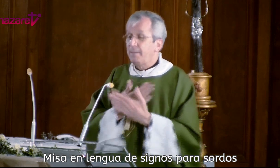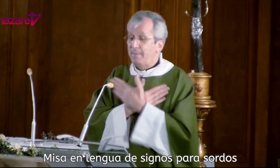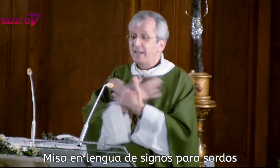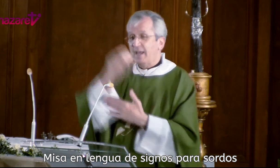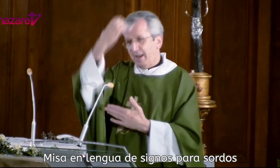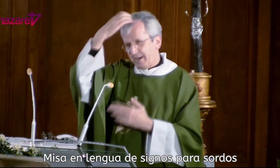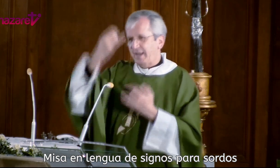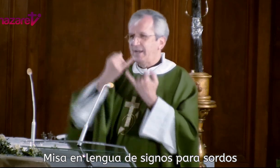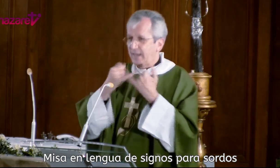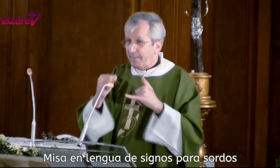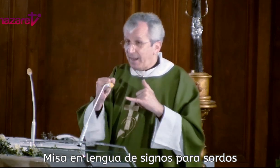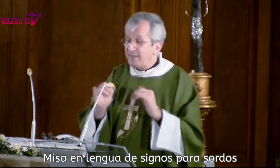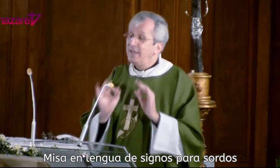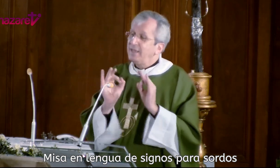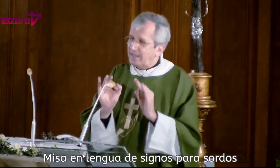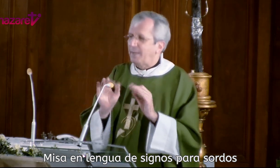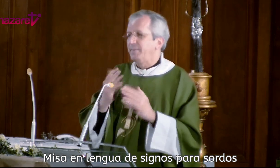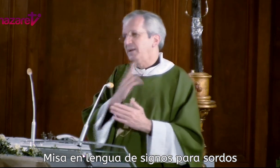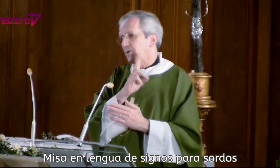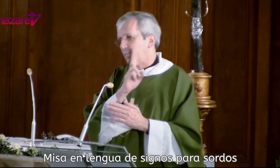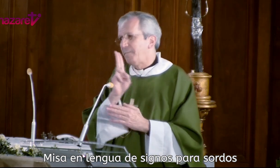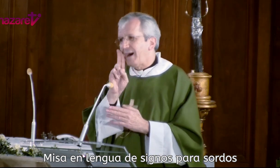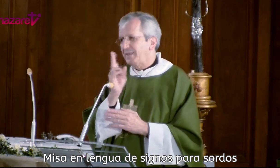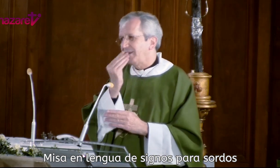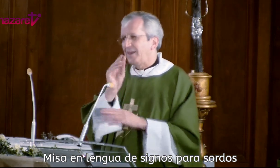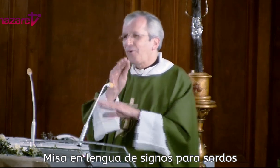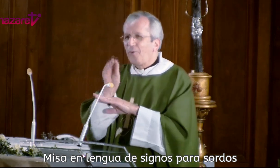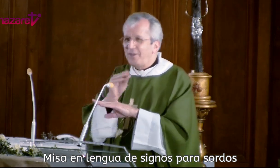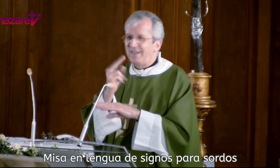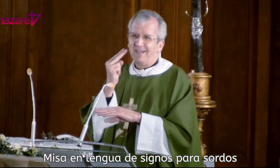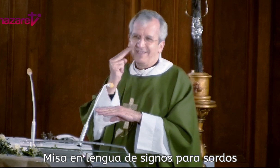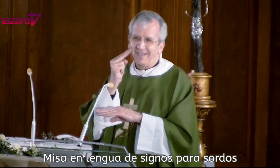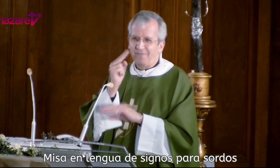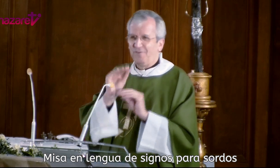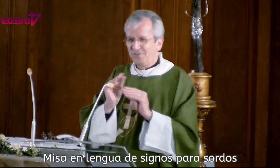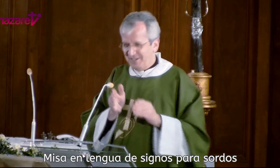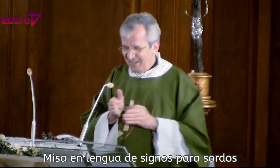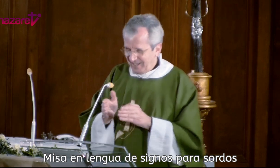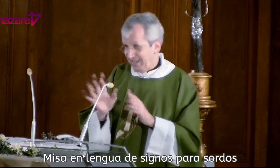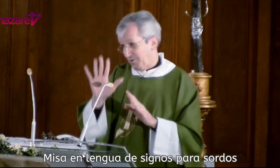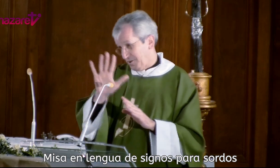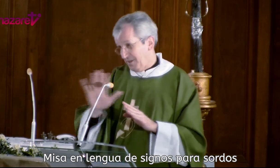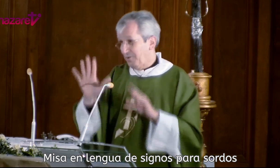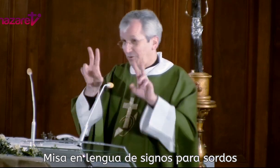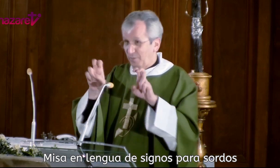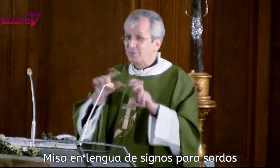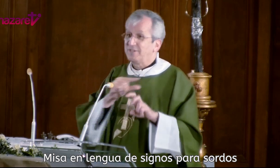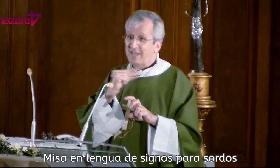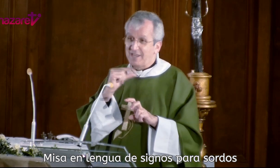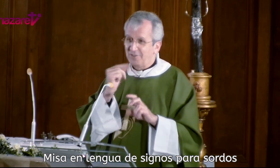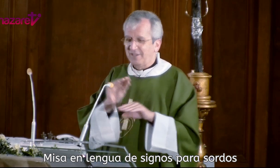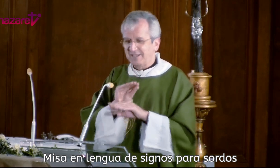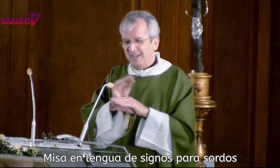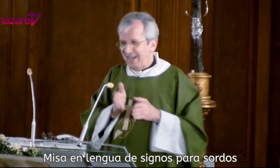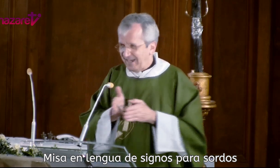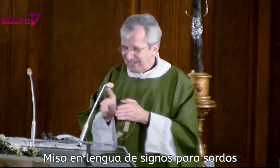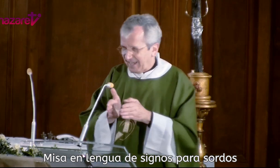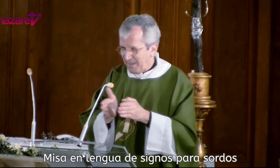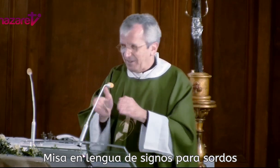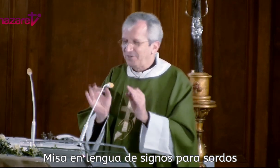María Reina de la Paz, y también como madre que cuide de Alfons y de los 5 nuevos sacerdotes en ese camino de